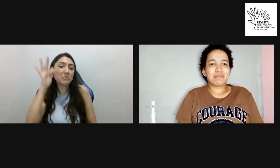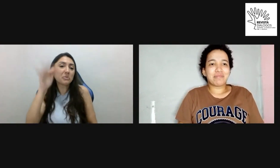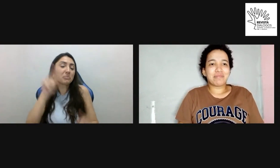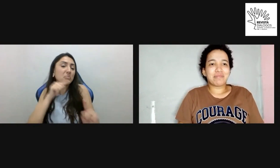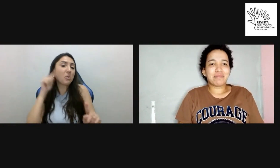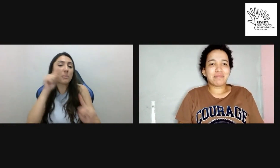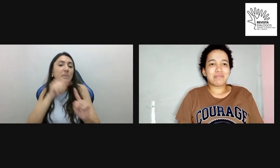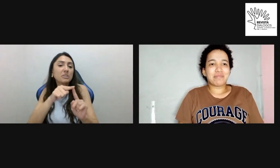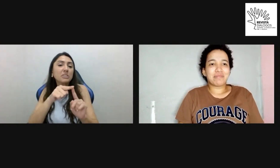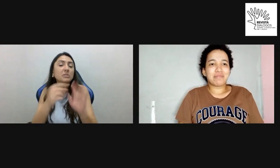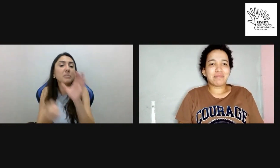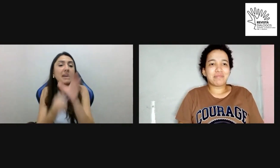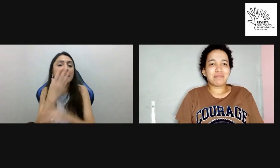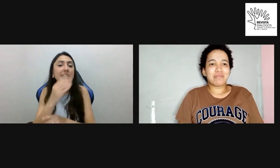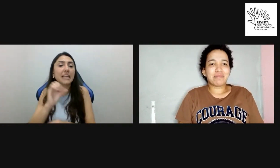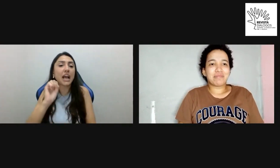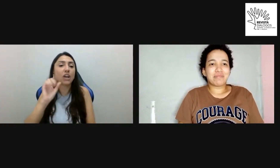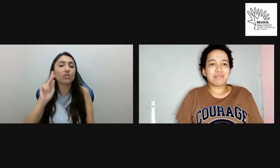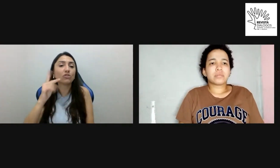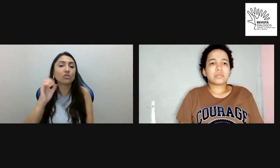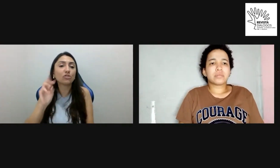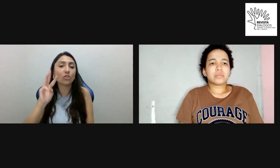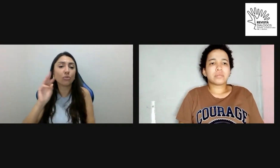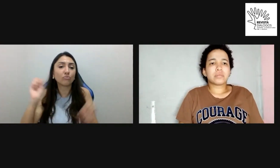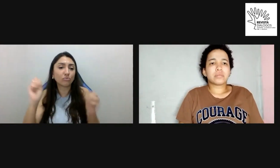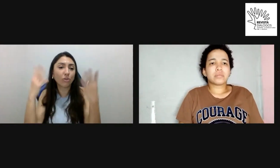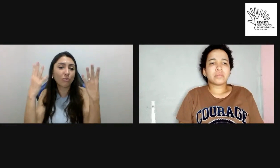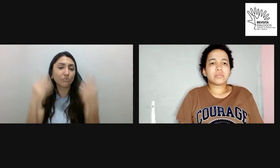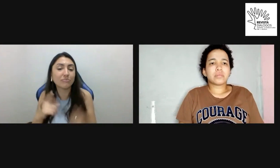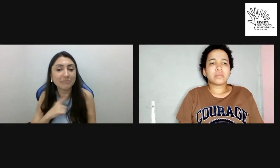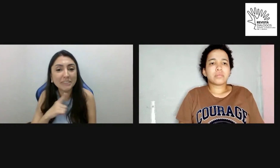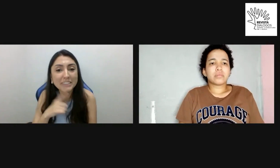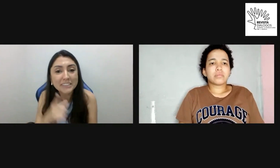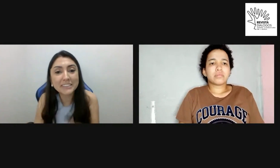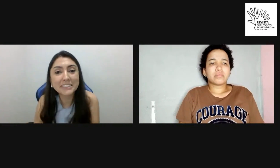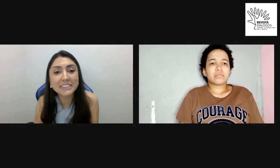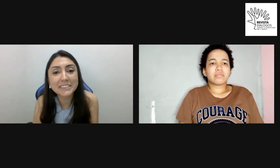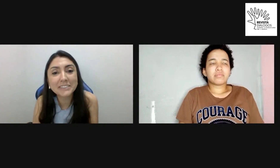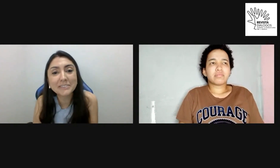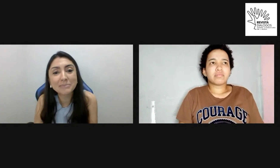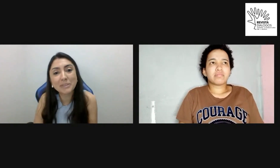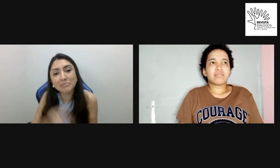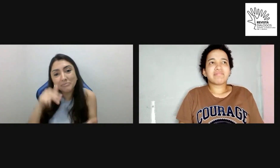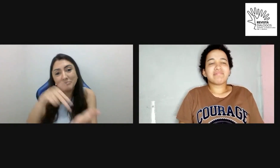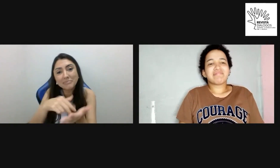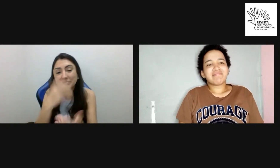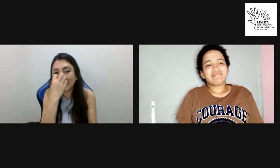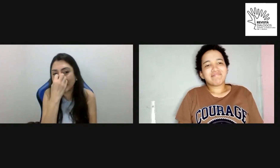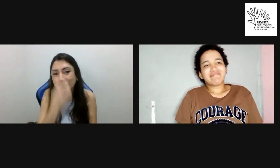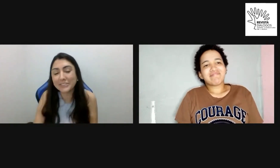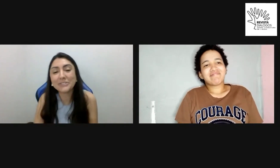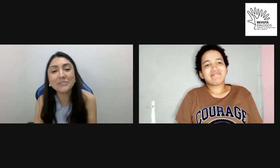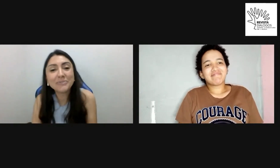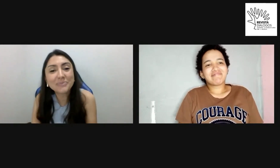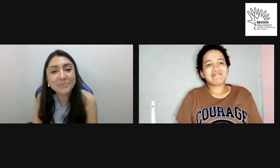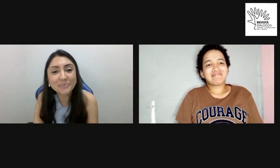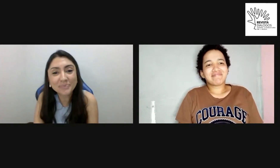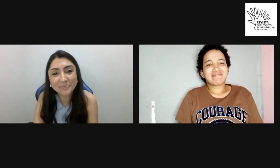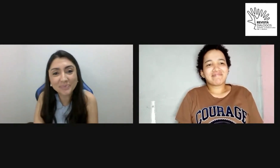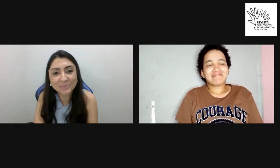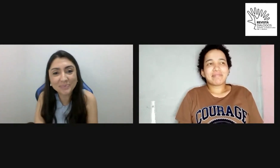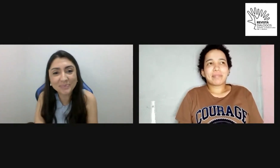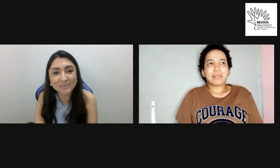Estava pensando, qual será o seu objetivo quando você criar um novo espetáculo com sua personagem palhaça?